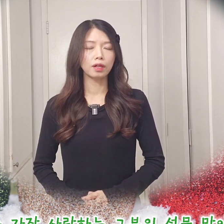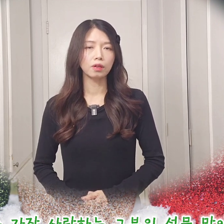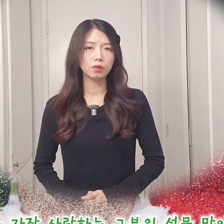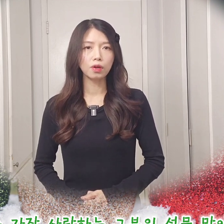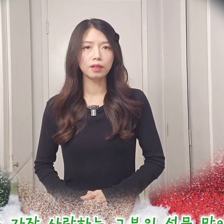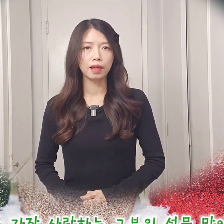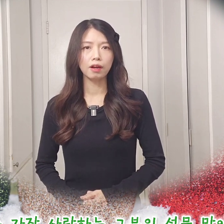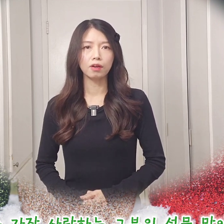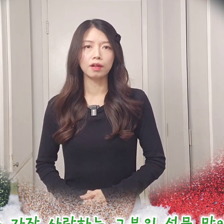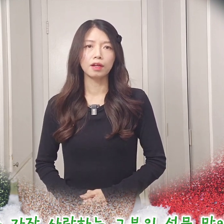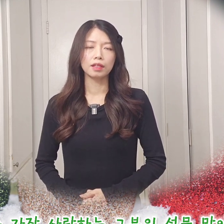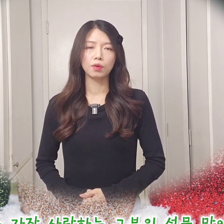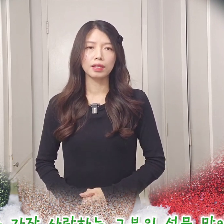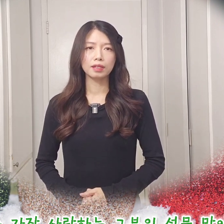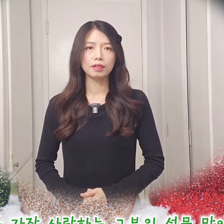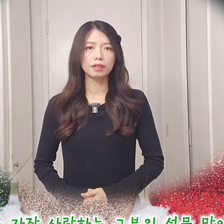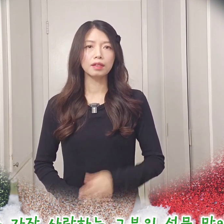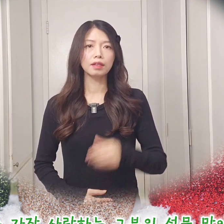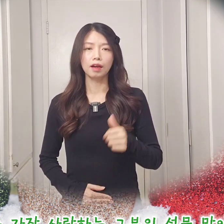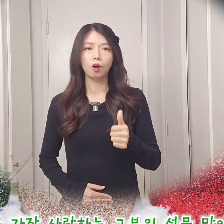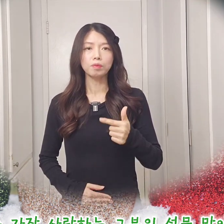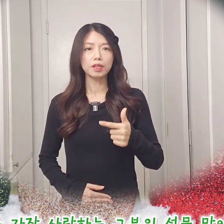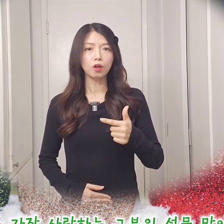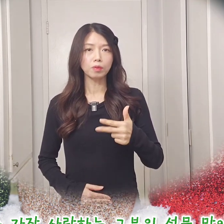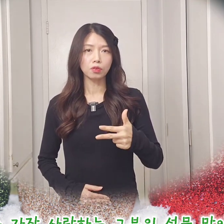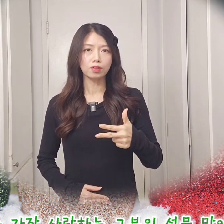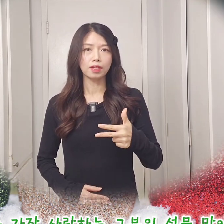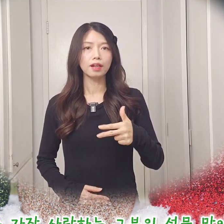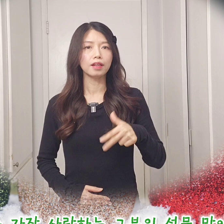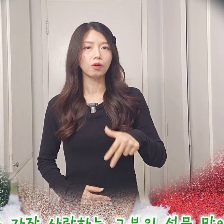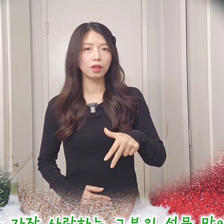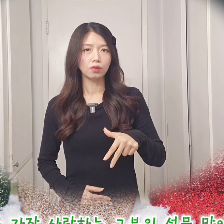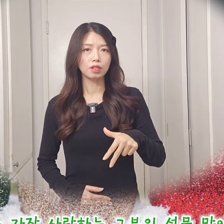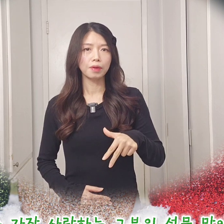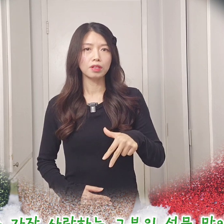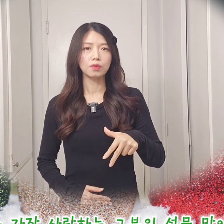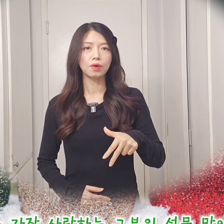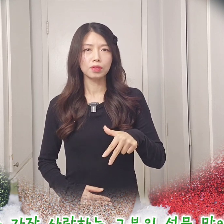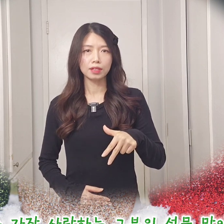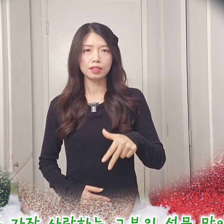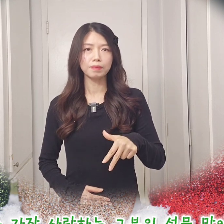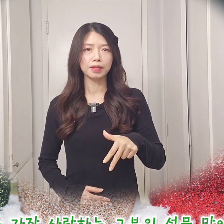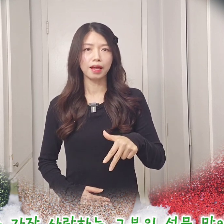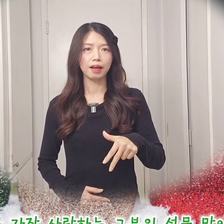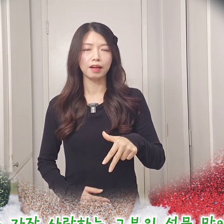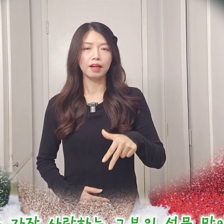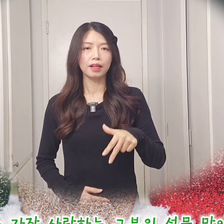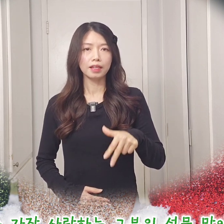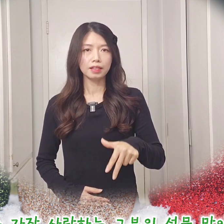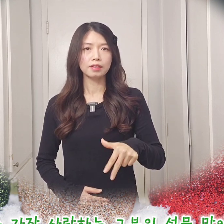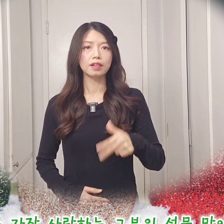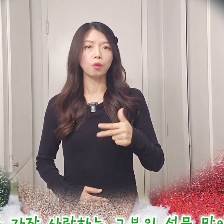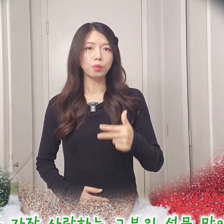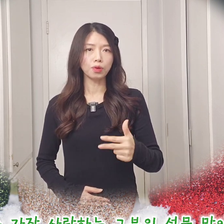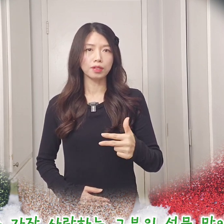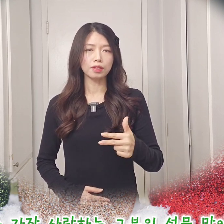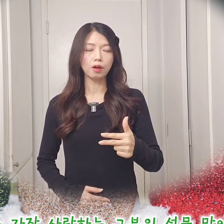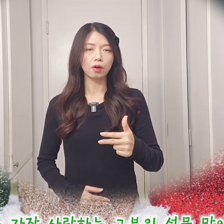그런 수어인데요. 지와 지읒은 엄지, 검지, 중지를 이렇게 두시면 지화로 지읒입니다. 이 지읒을 옆으로 하셔서